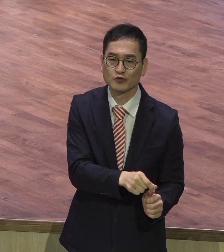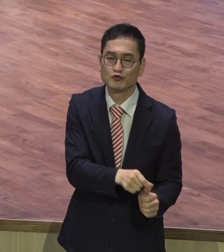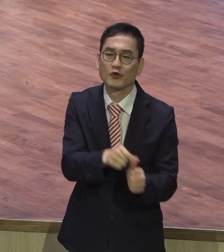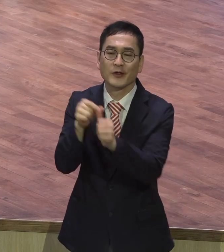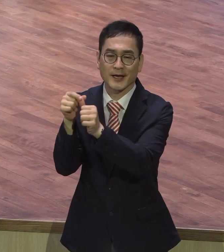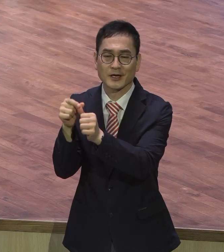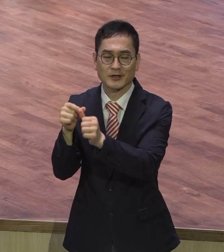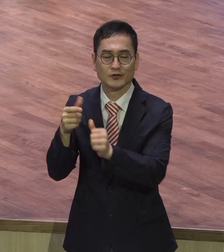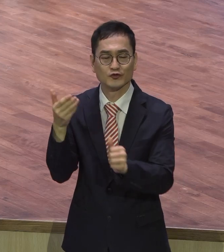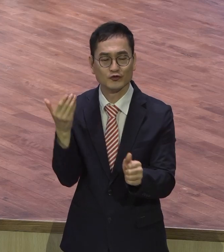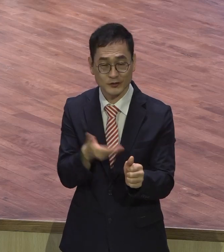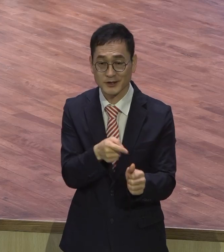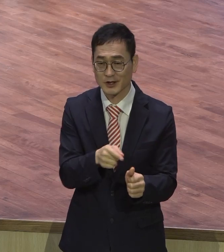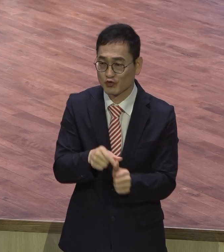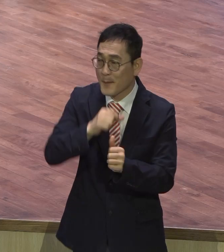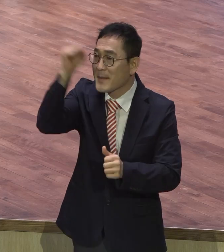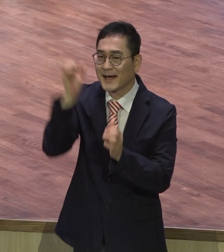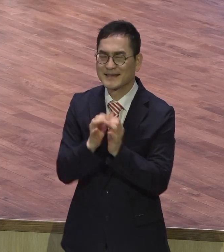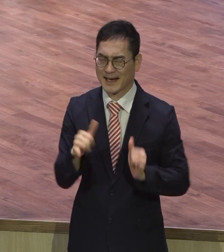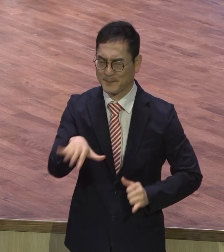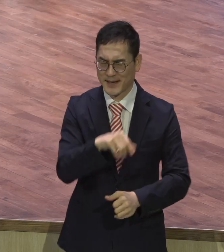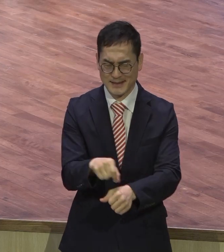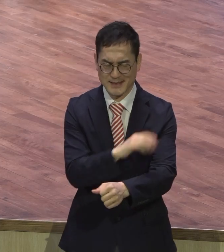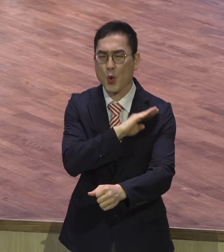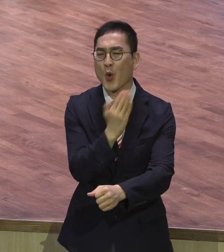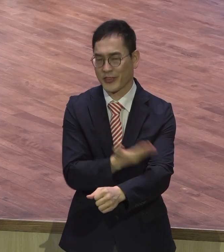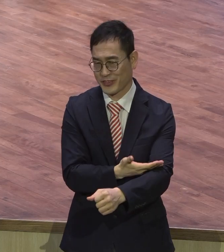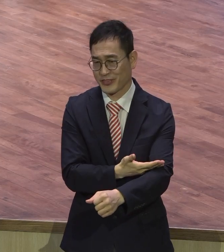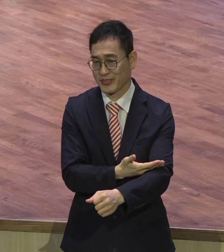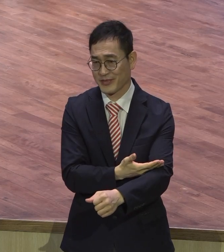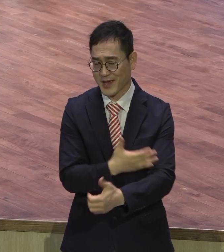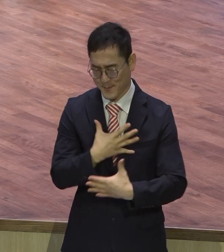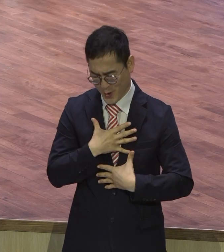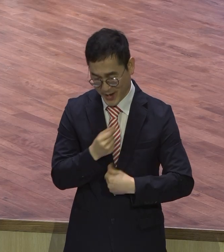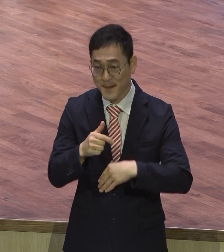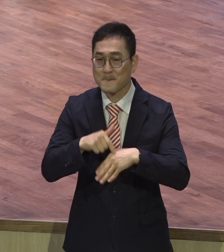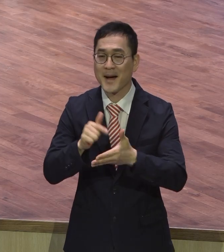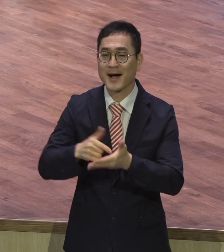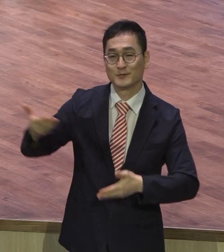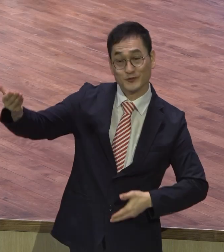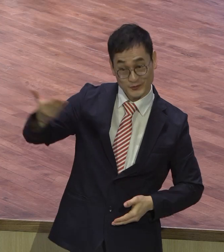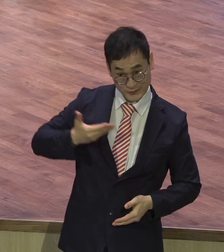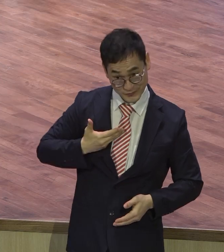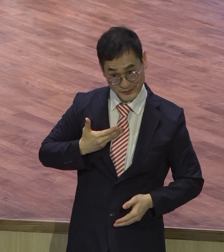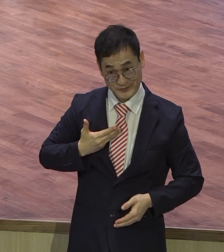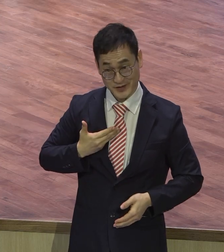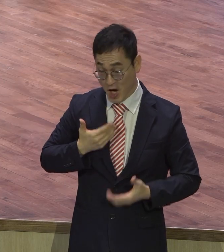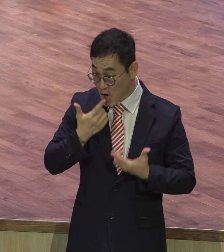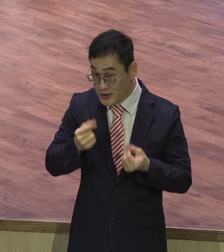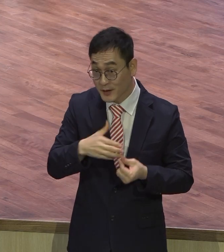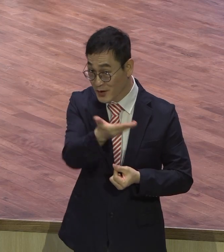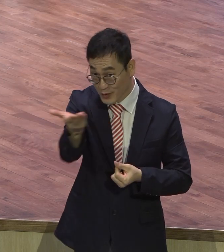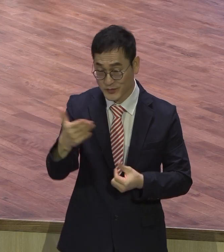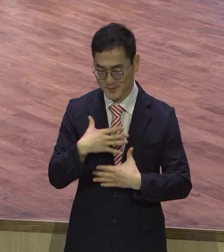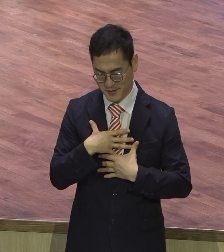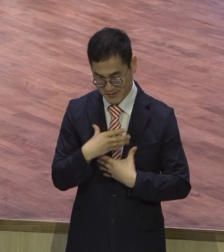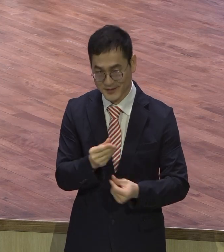않는 특권이에요. 어떤 환경 가운데서도 여러분이 평안한 가운데 어려워받는 시간되기를 바랍니다.